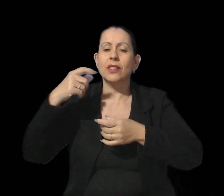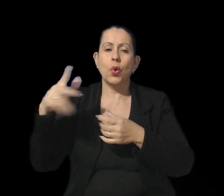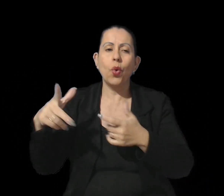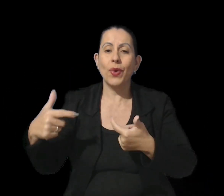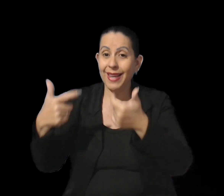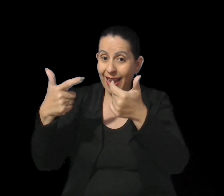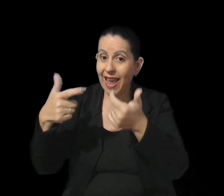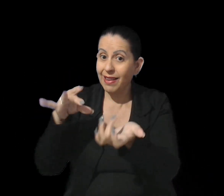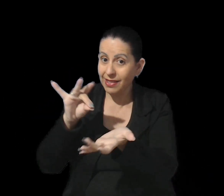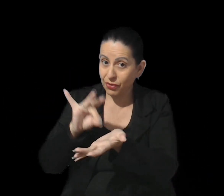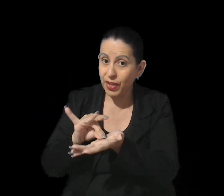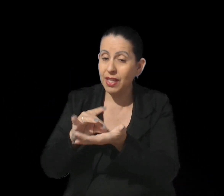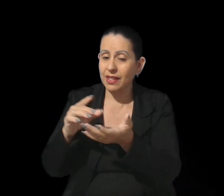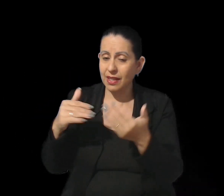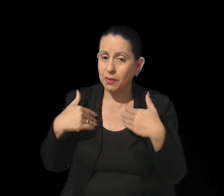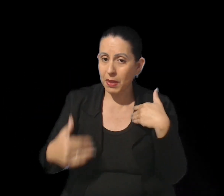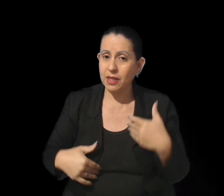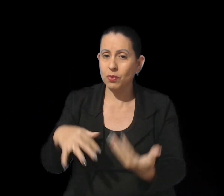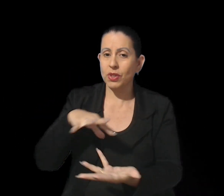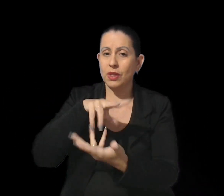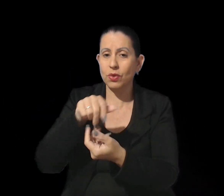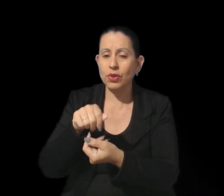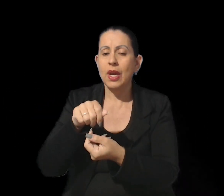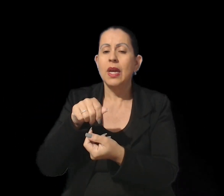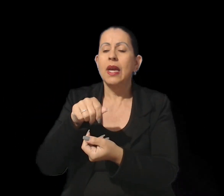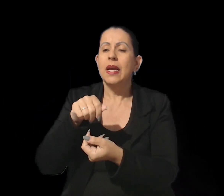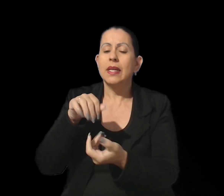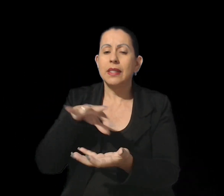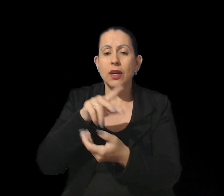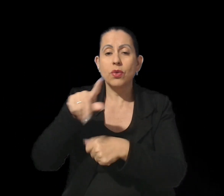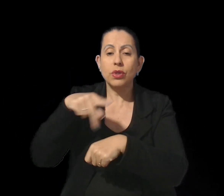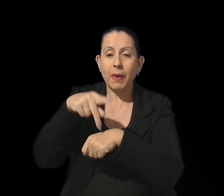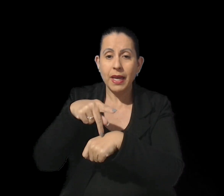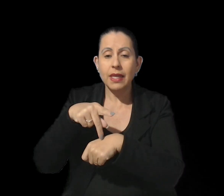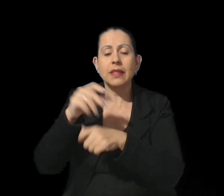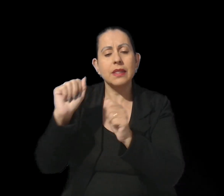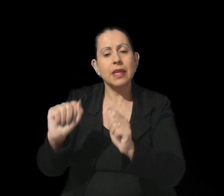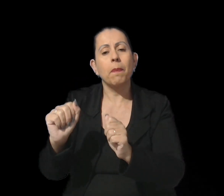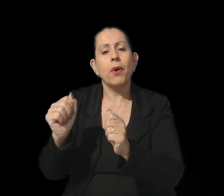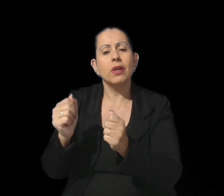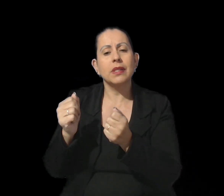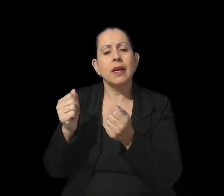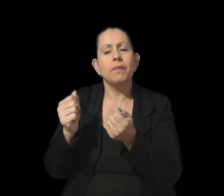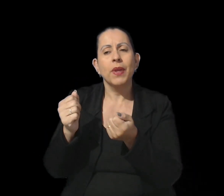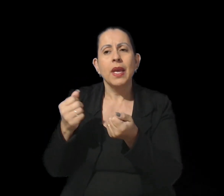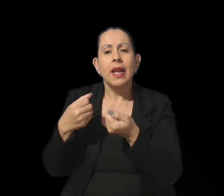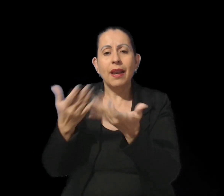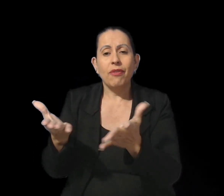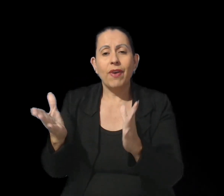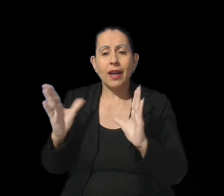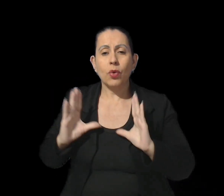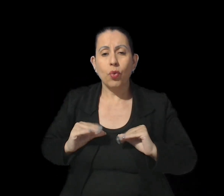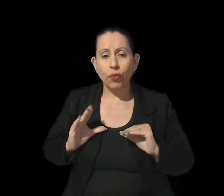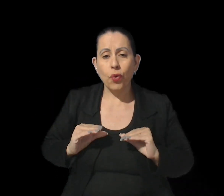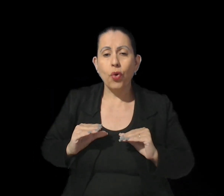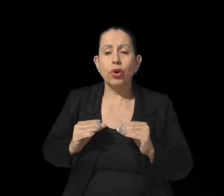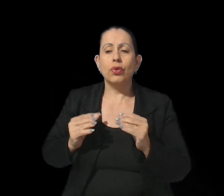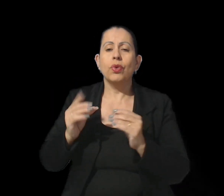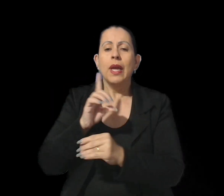ou em guerras físicas mesmo em seus países, que possa levar conforto, e